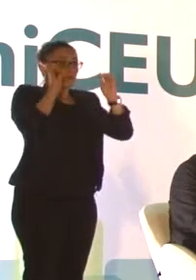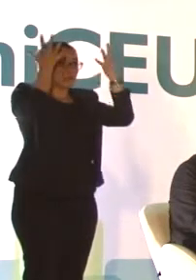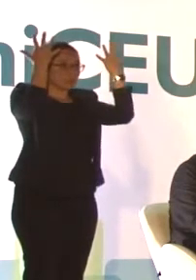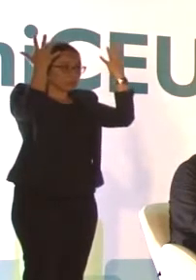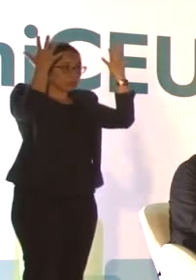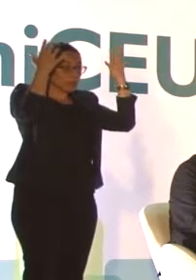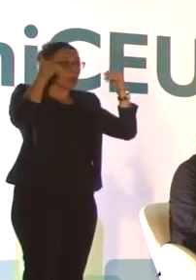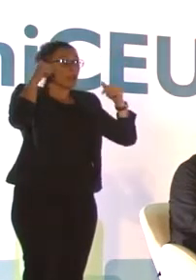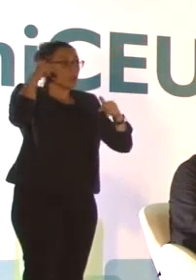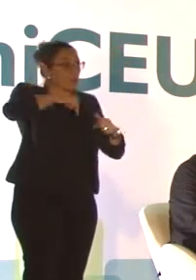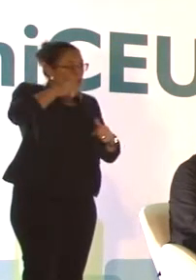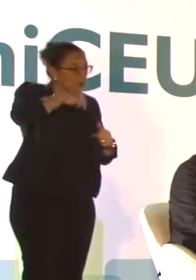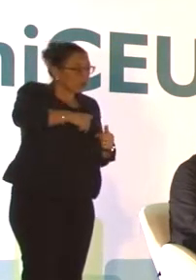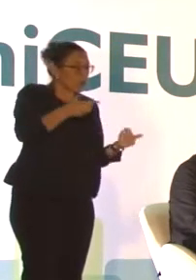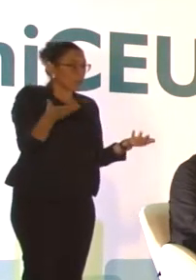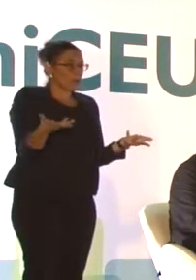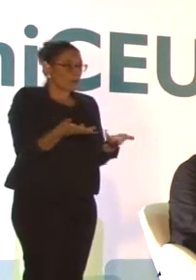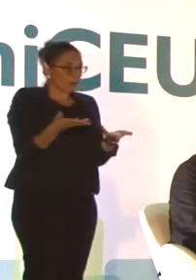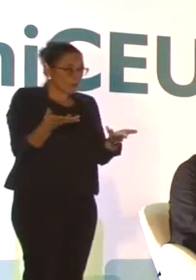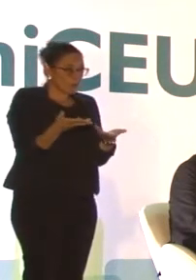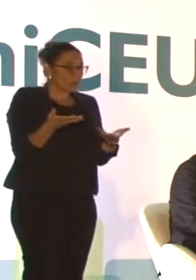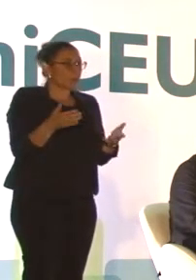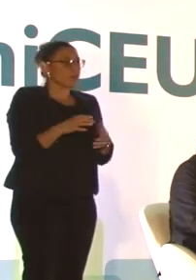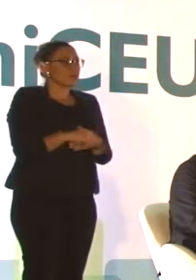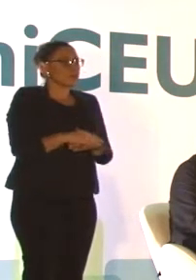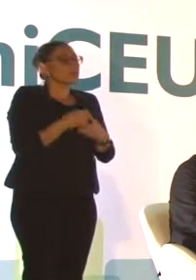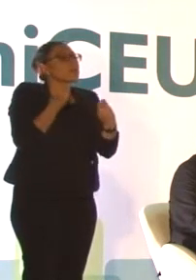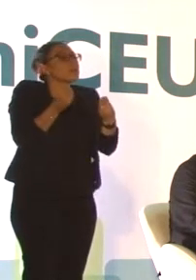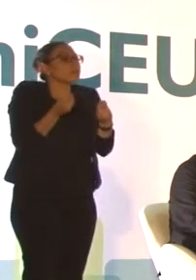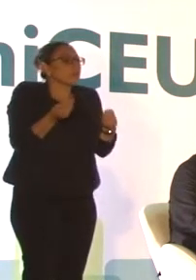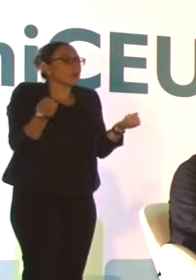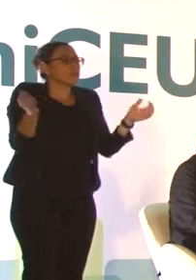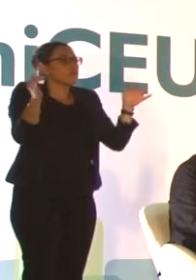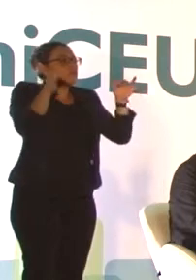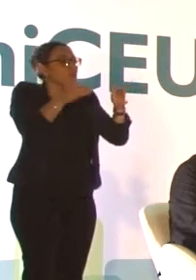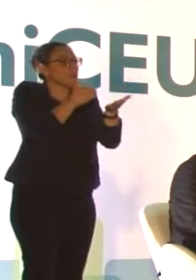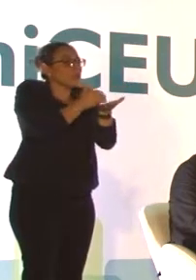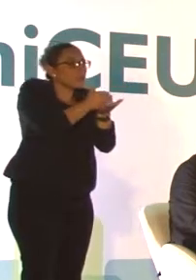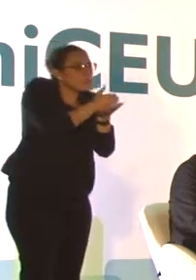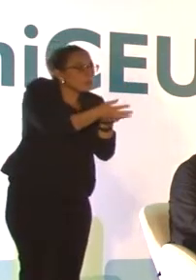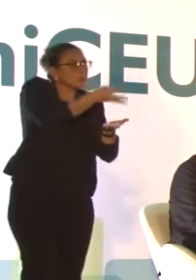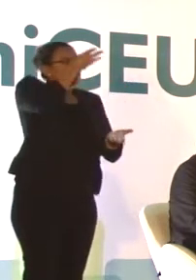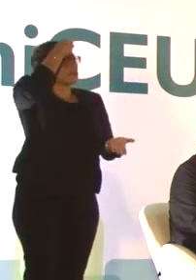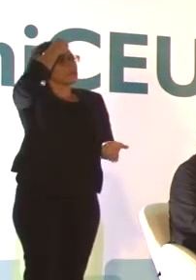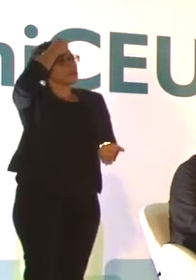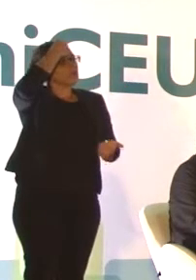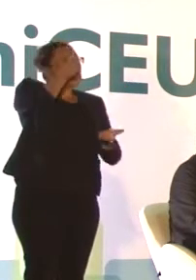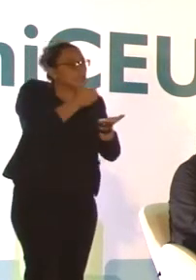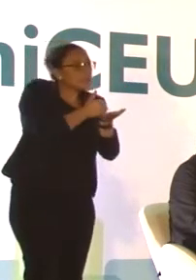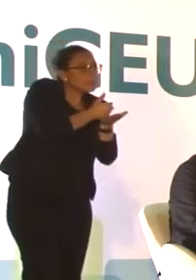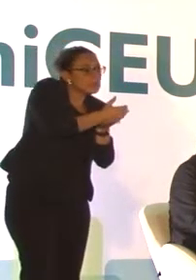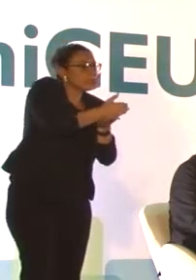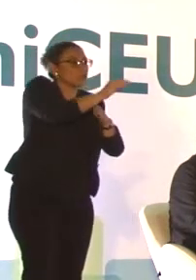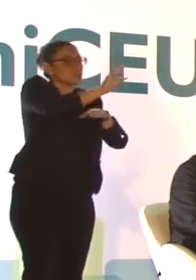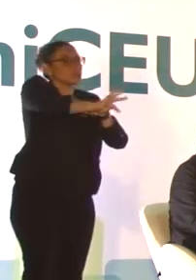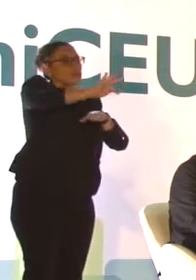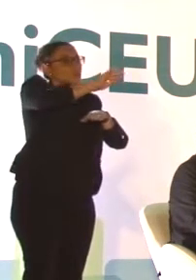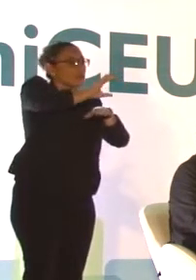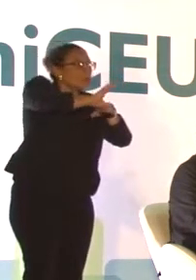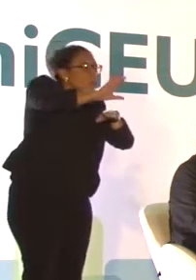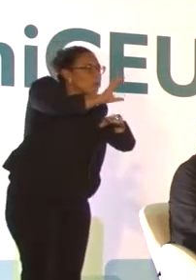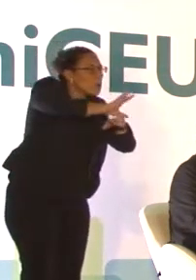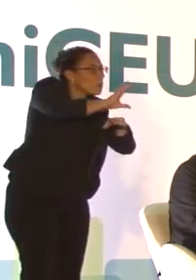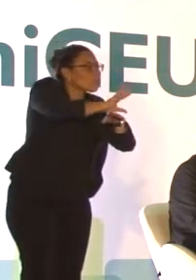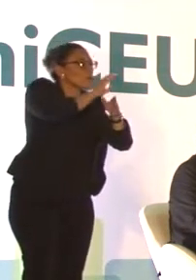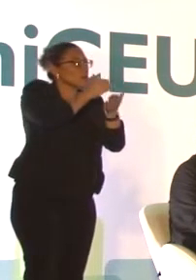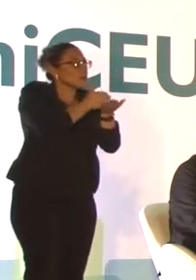Um evento que mostra o início de um curso que